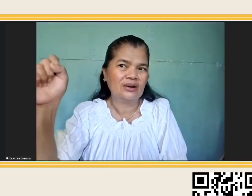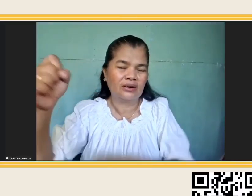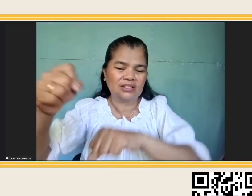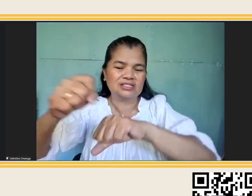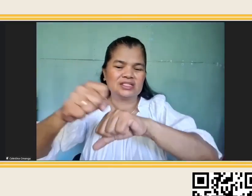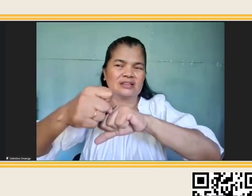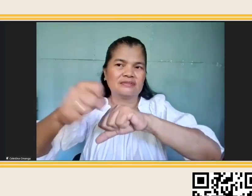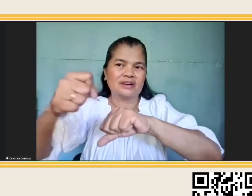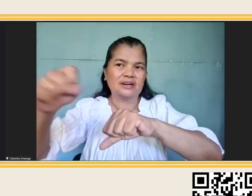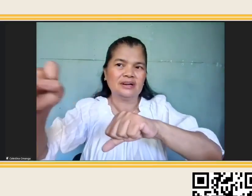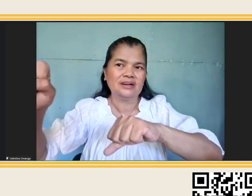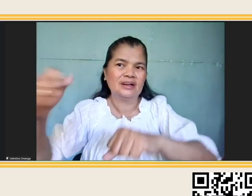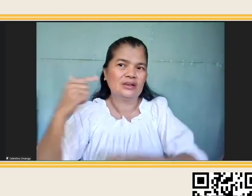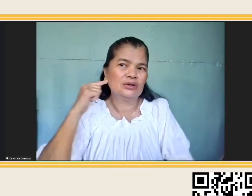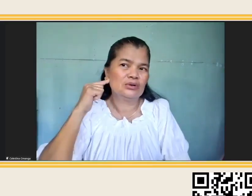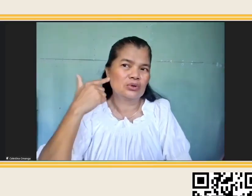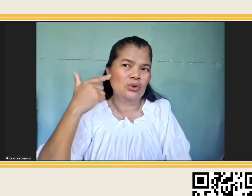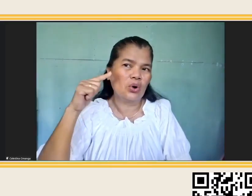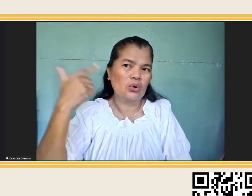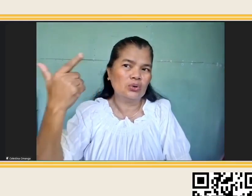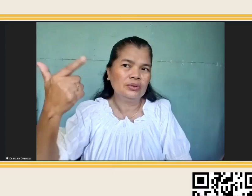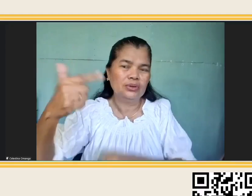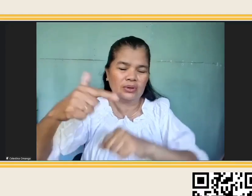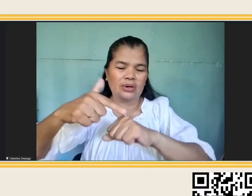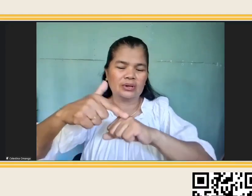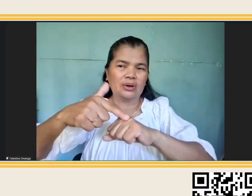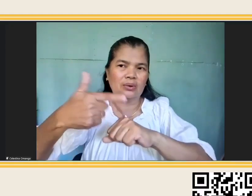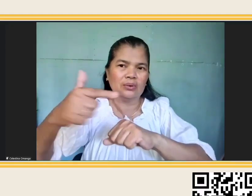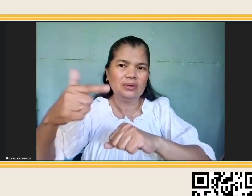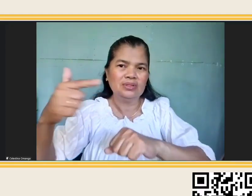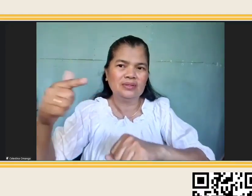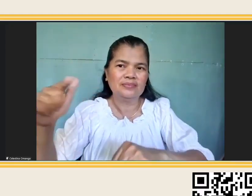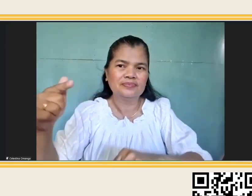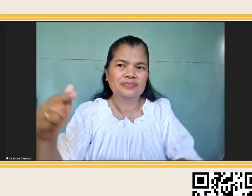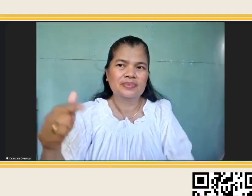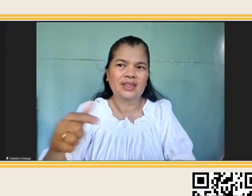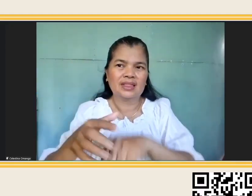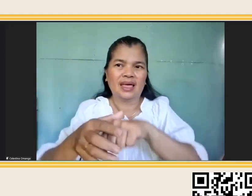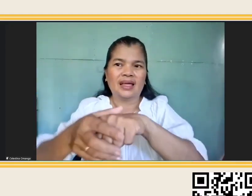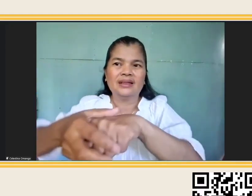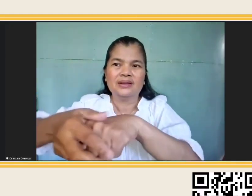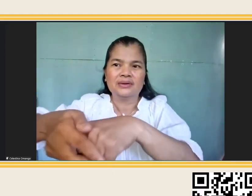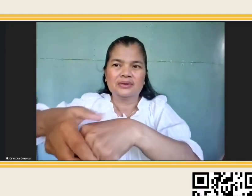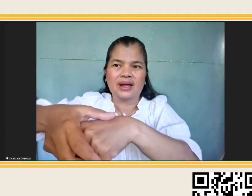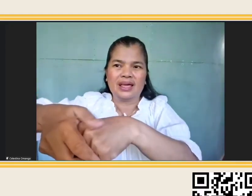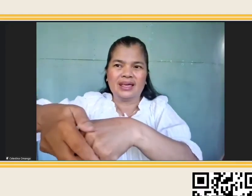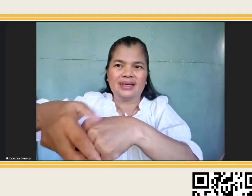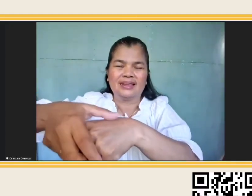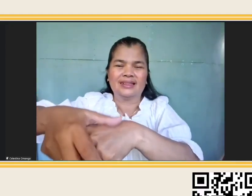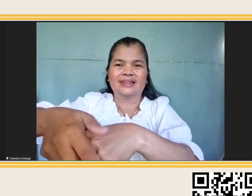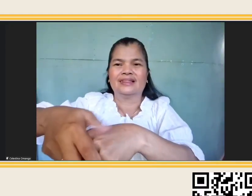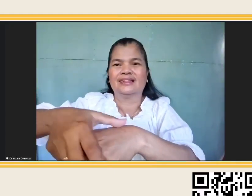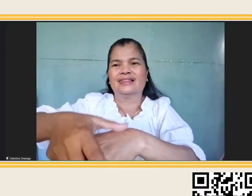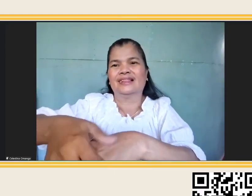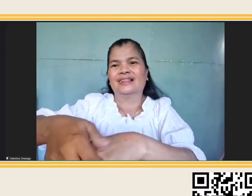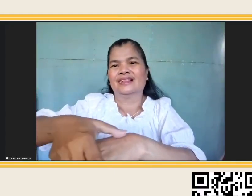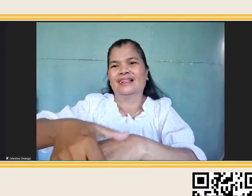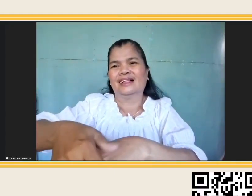Silver or silver. Gold or gold. Then gray.